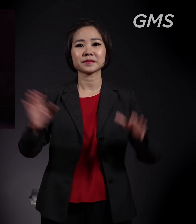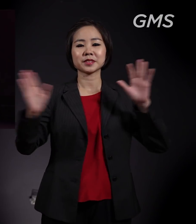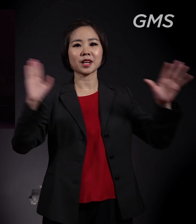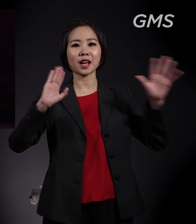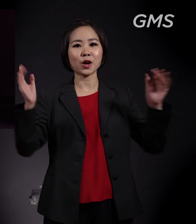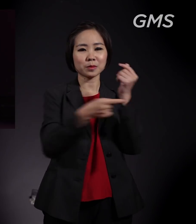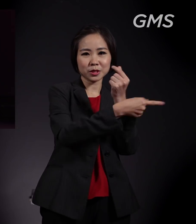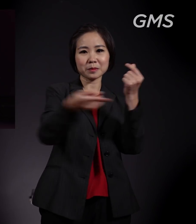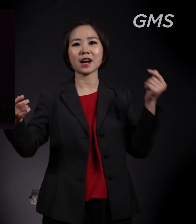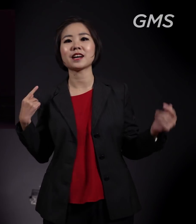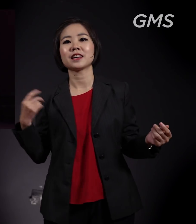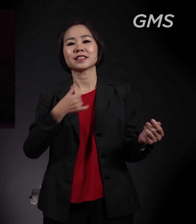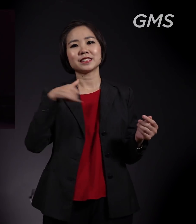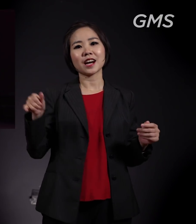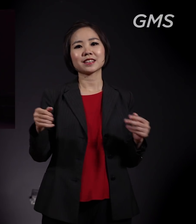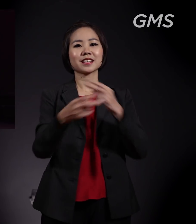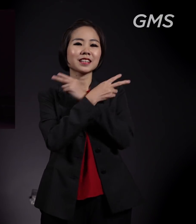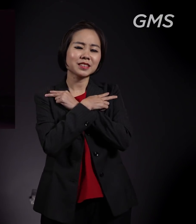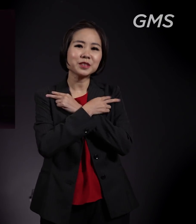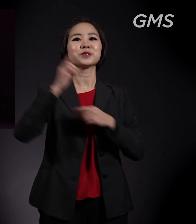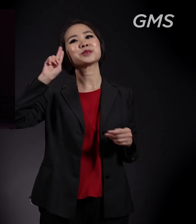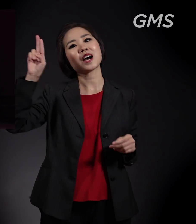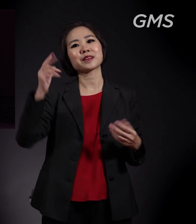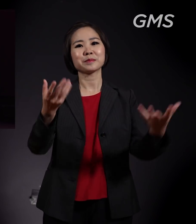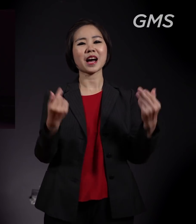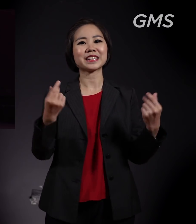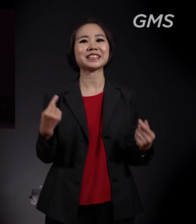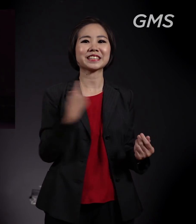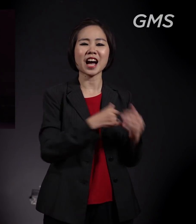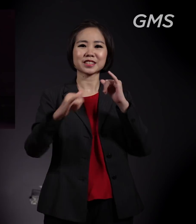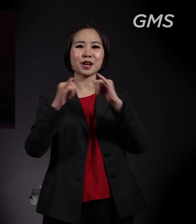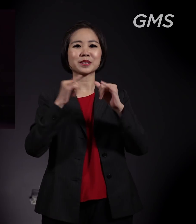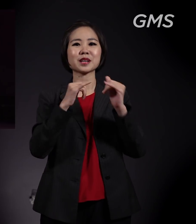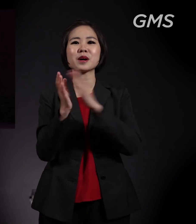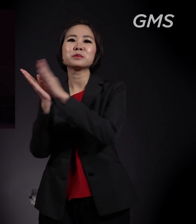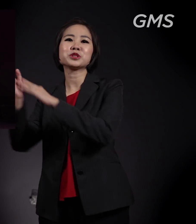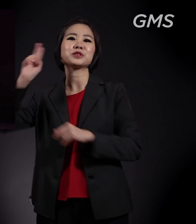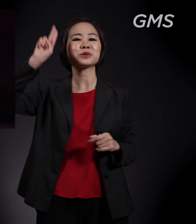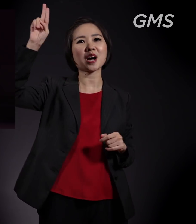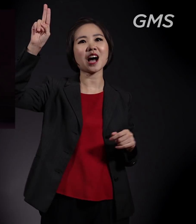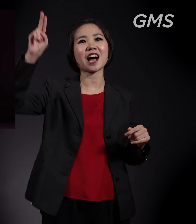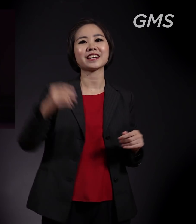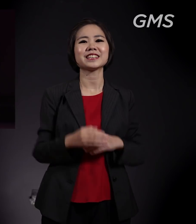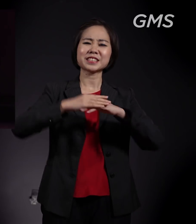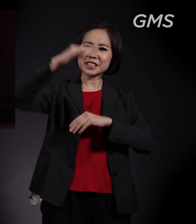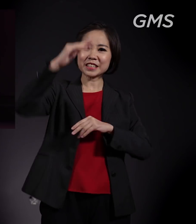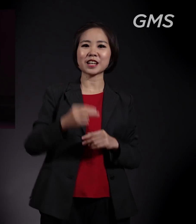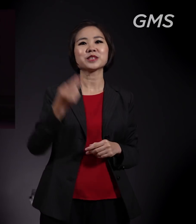Shalom jemaat yang dikasihi Tuhan. Mari kita sama-sama memuji Tuhan dan meninggikan Allah kita yang hidup. Haleluya.